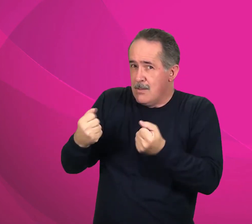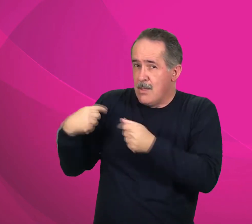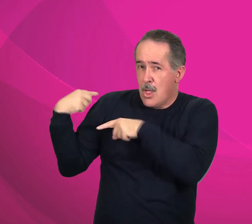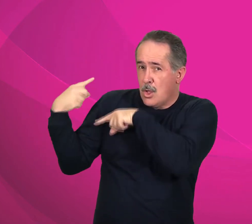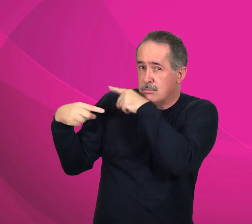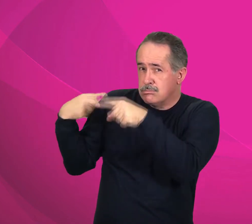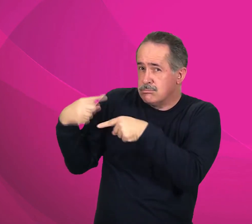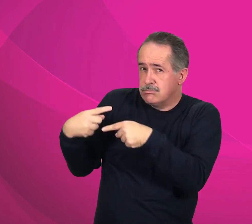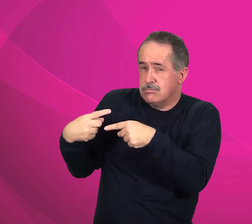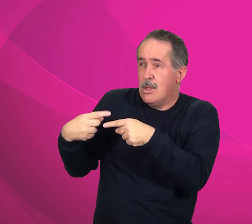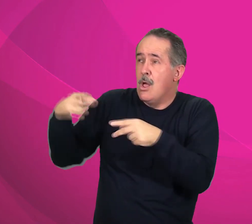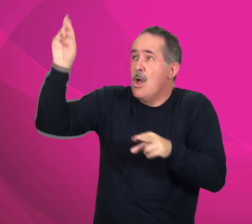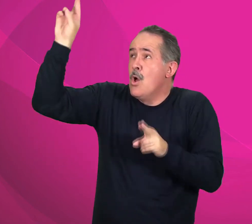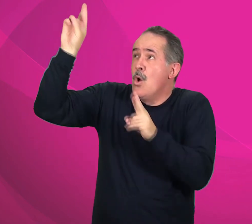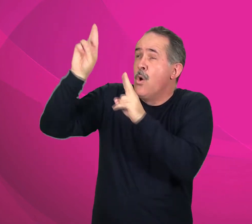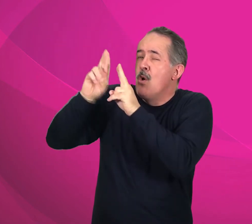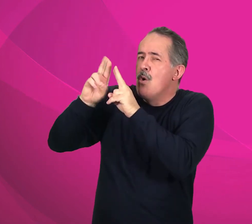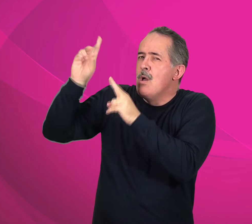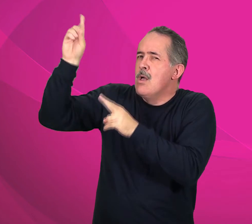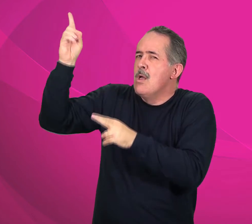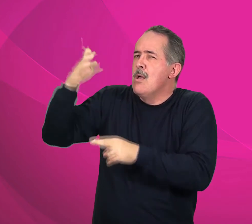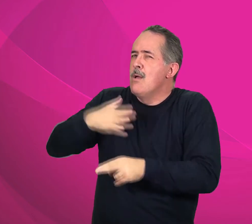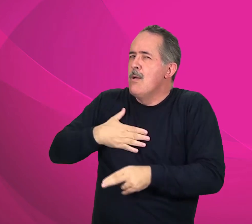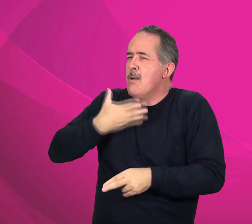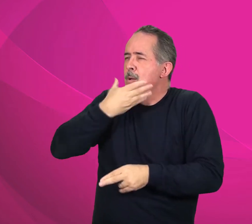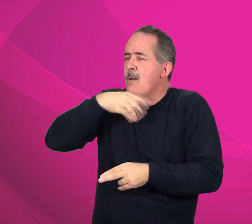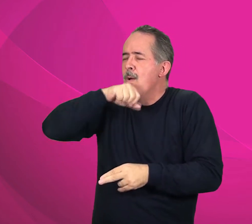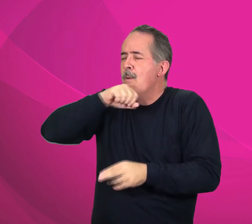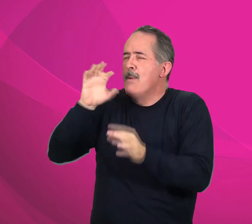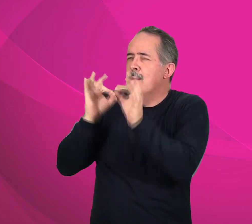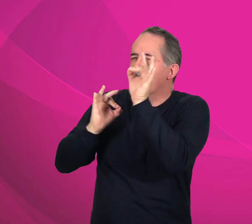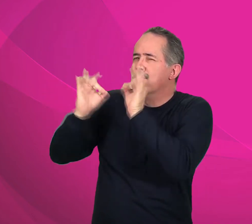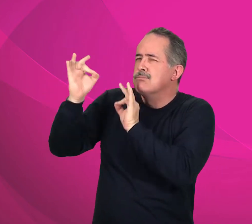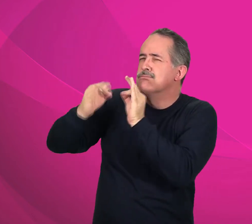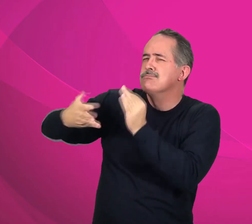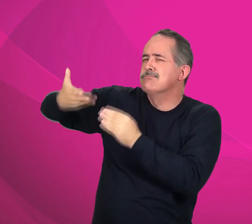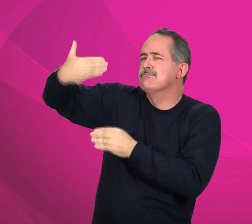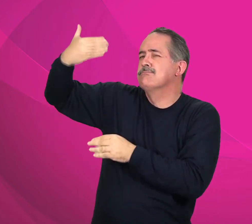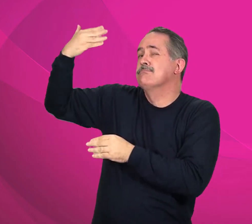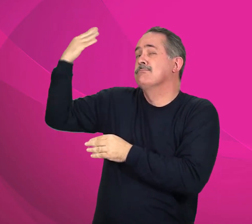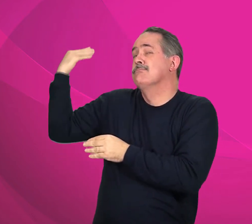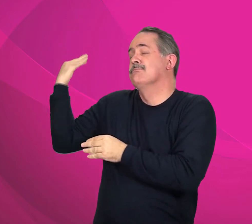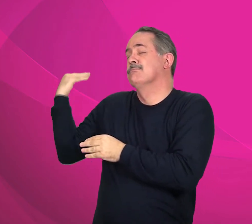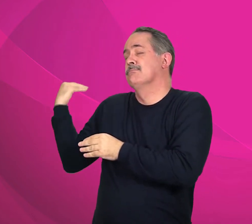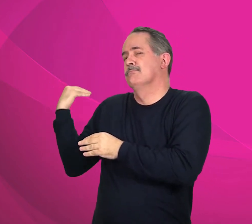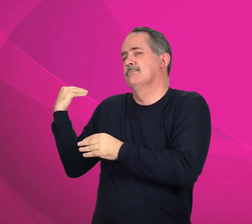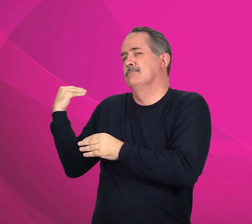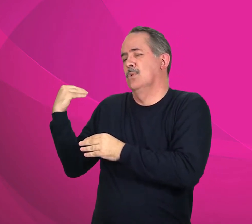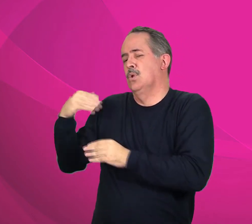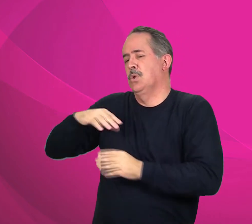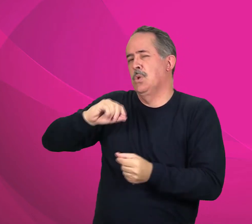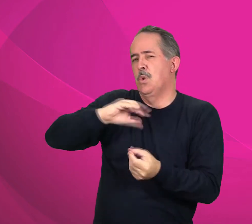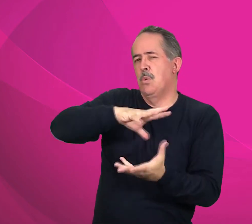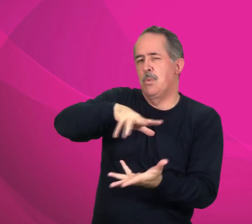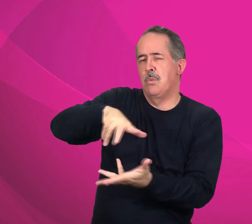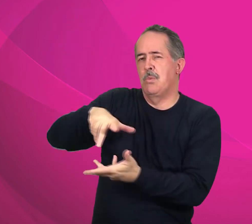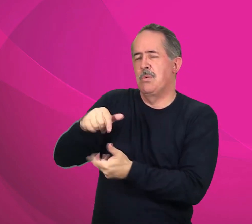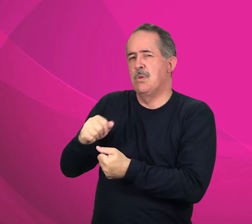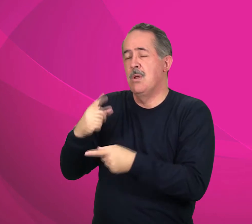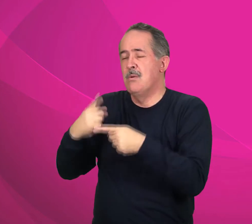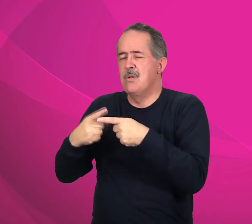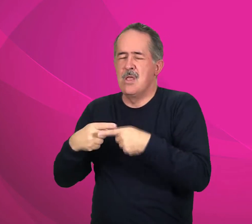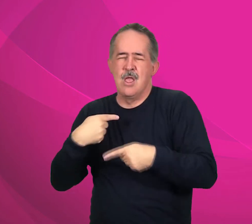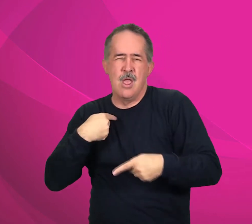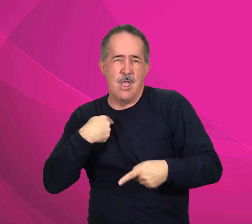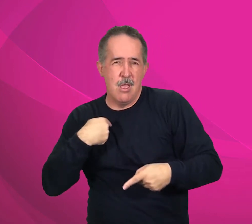o reino que meu pai vos preparou desde a criação do mundo pois eu estava com